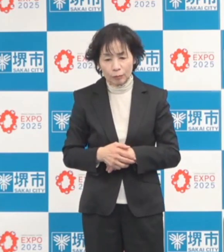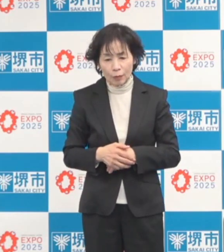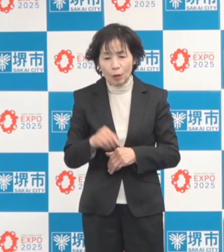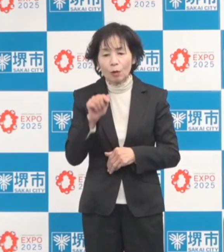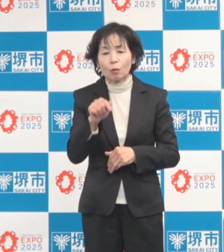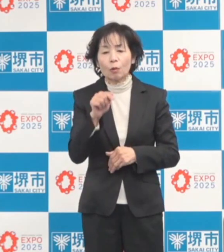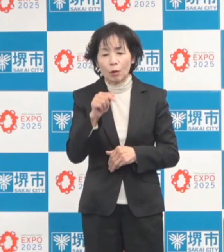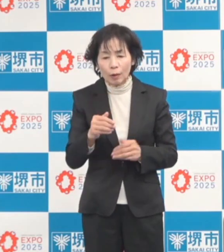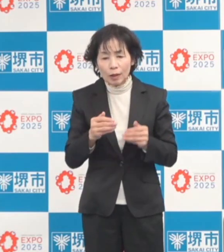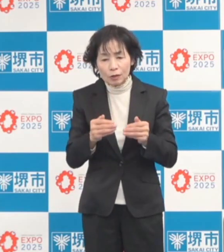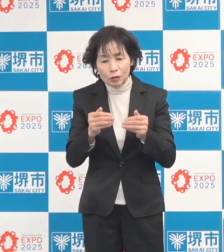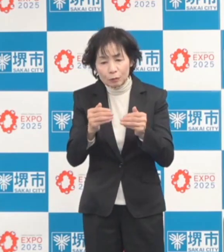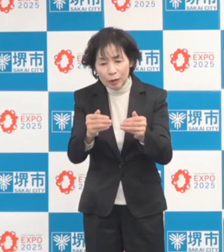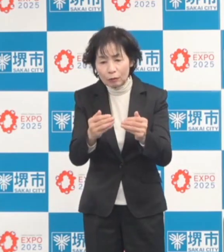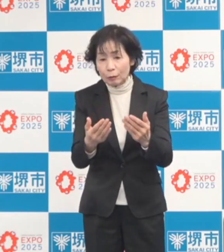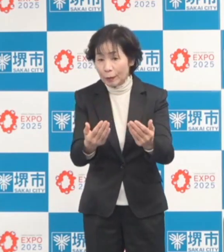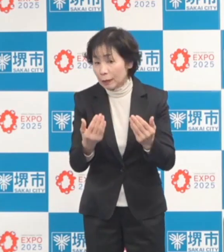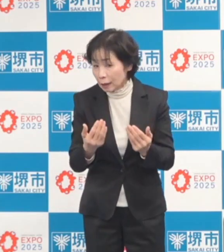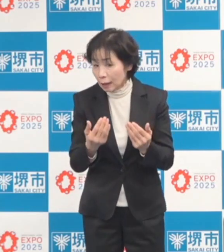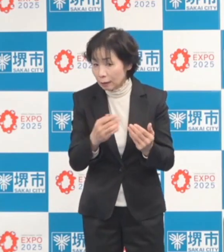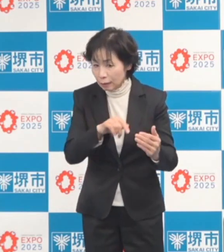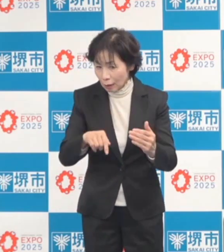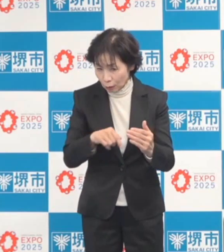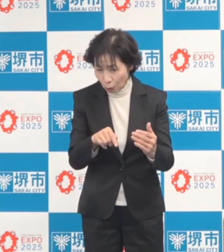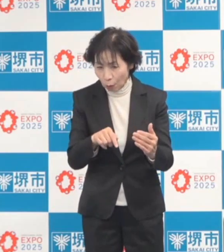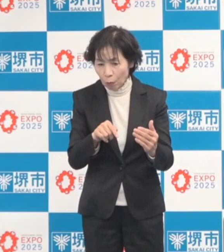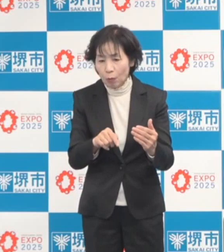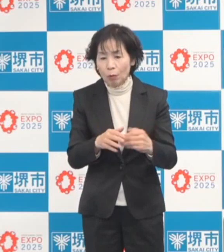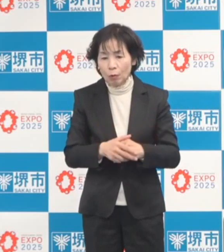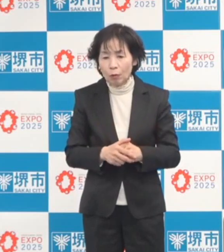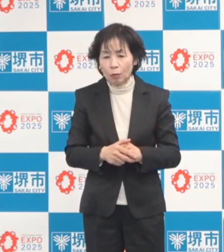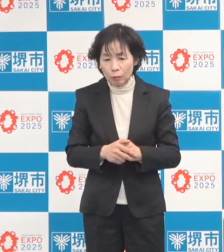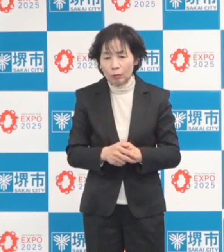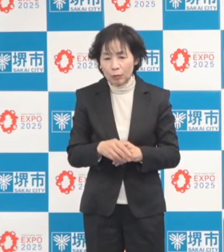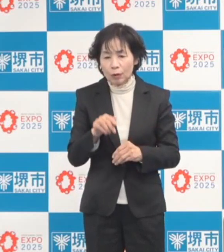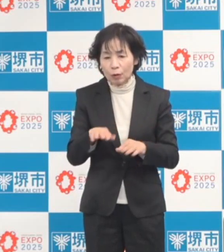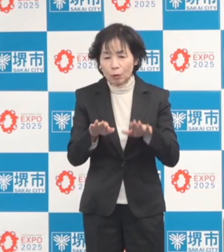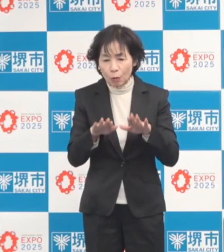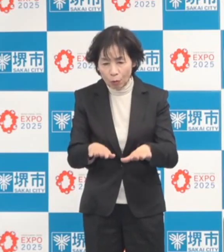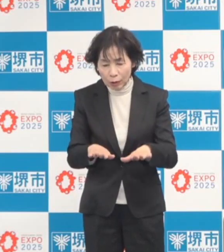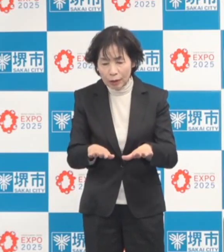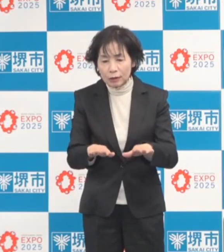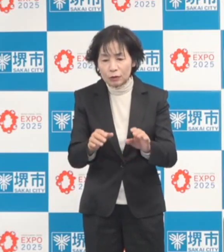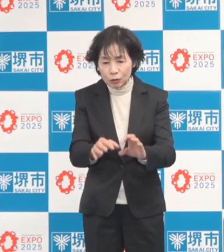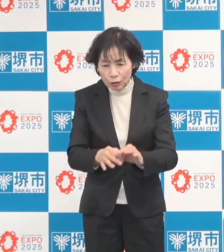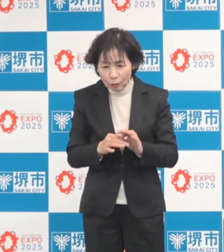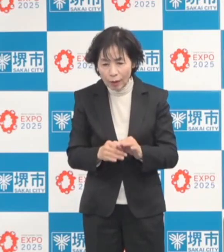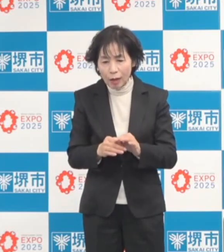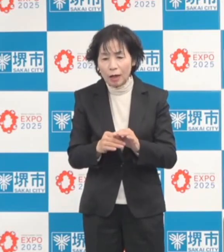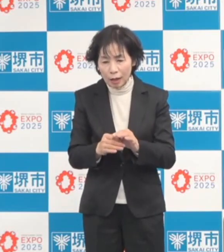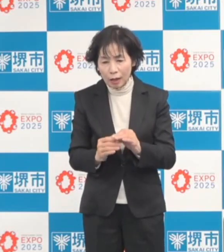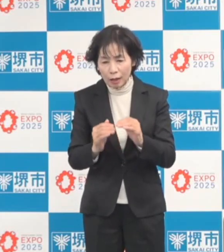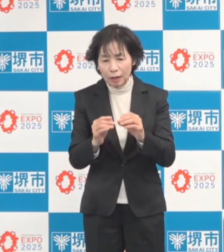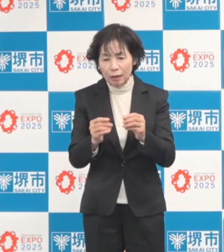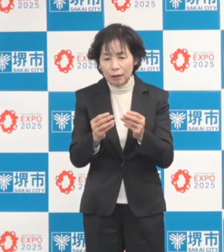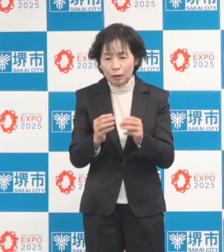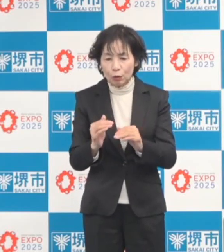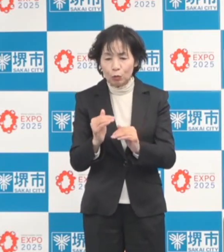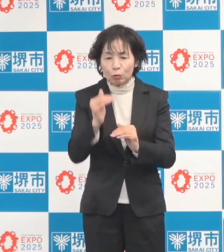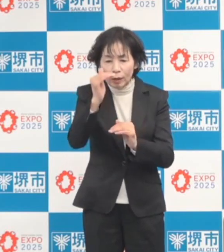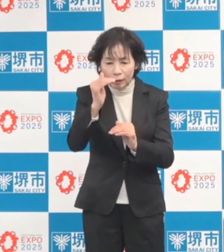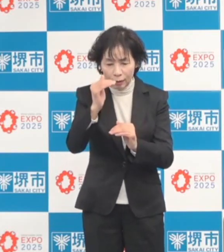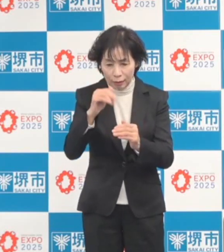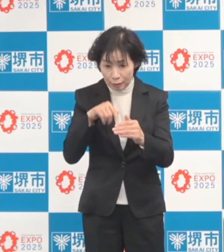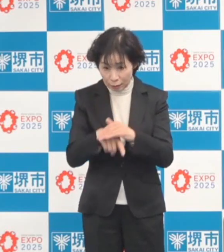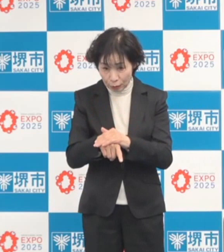これは進めなくてはいけないというところで、今回の分については膨らんだ要因が一つ、そこにおい